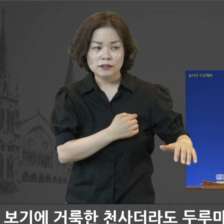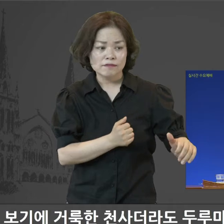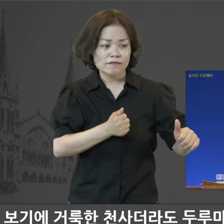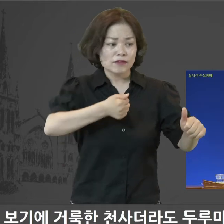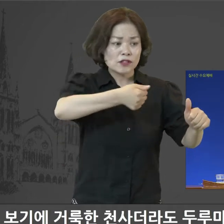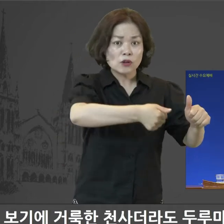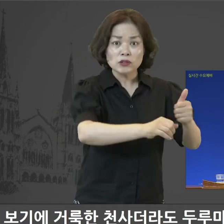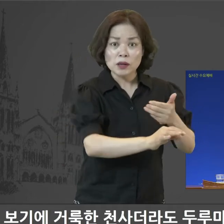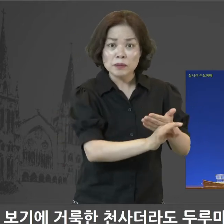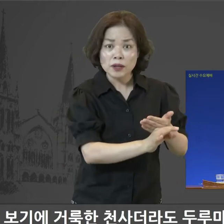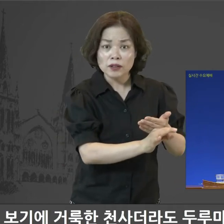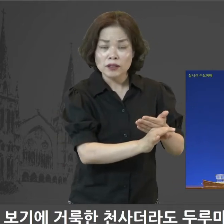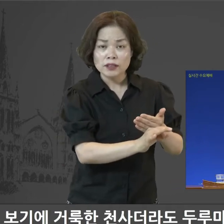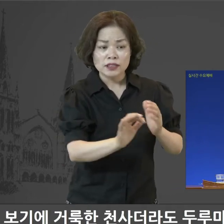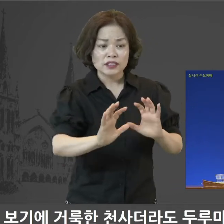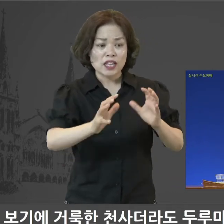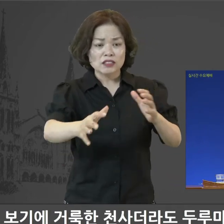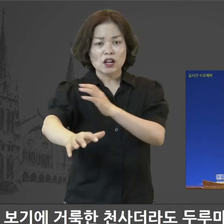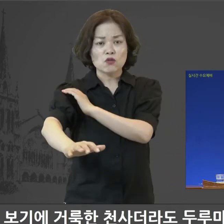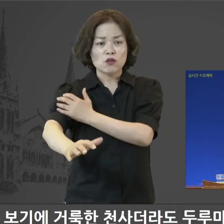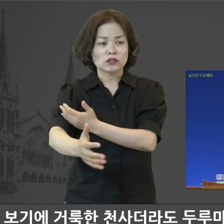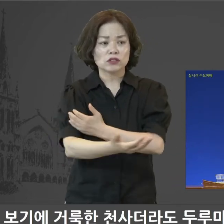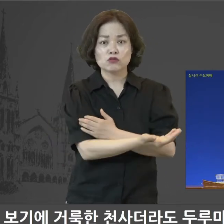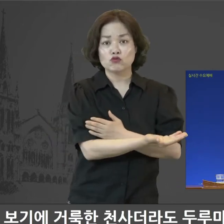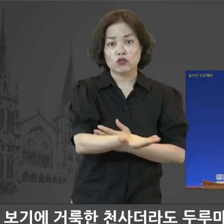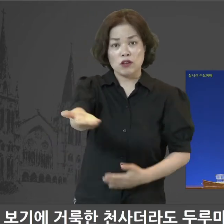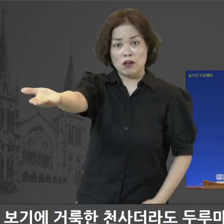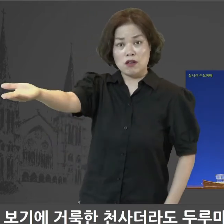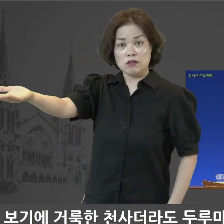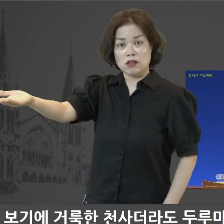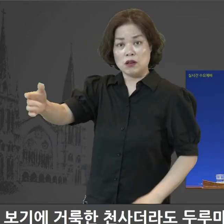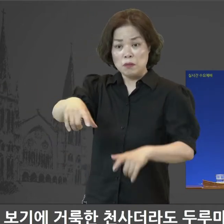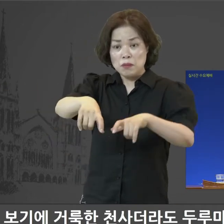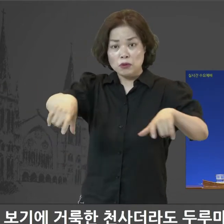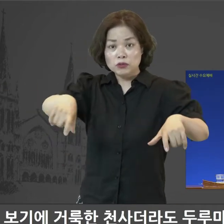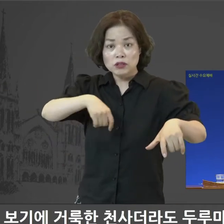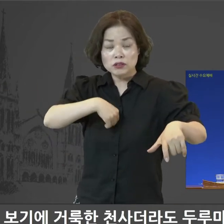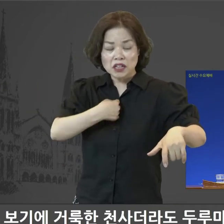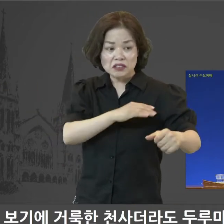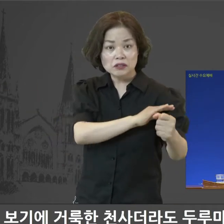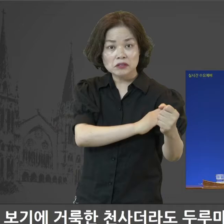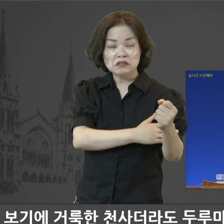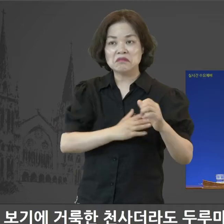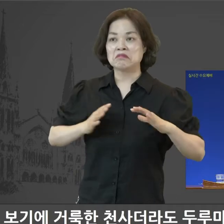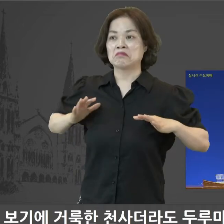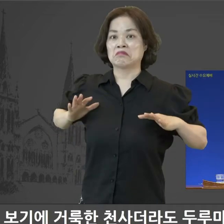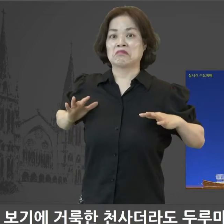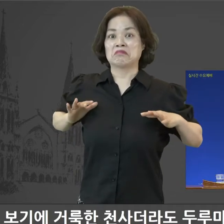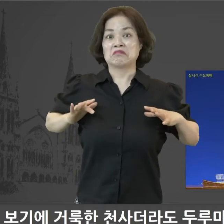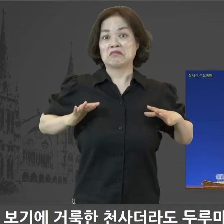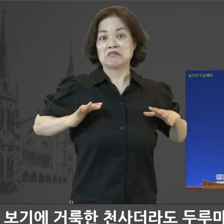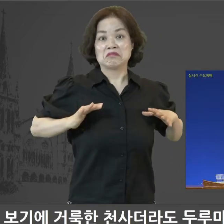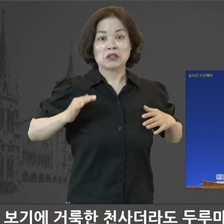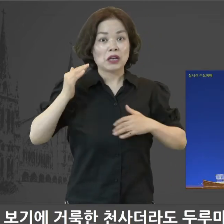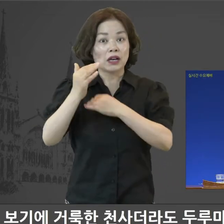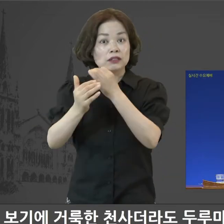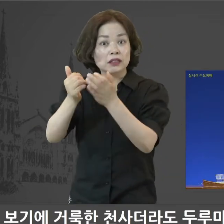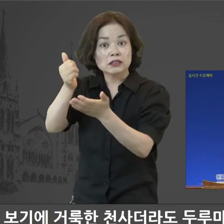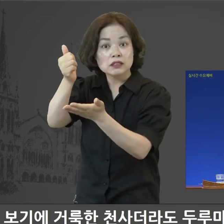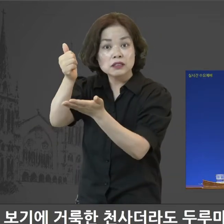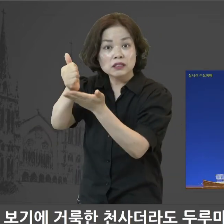하면은 세상 권세를 주겠다고 하며 평소에는 자기의 능력을 자랑하고